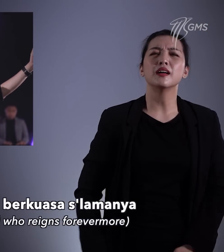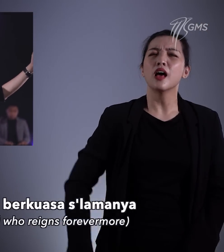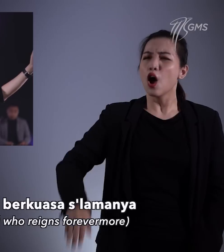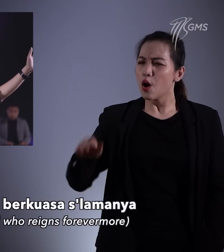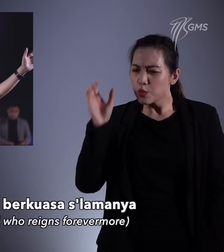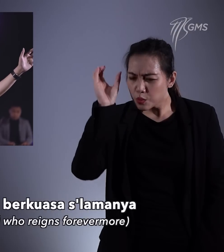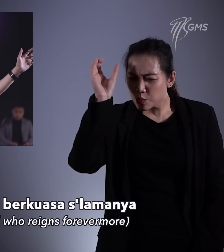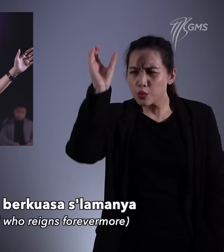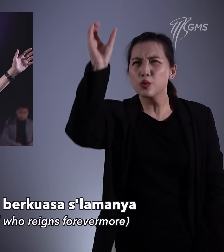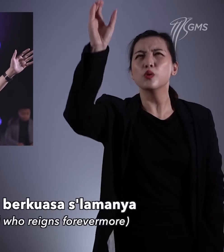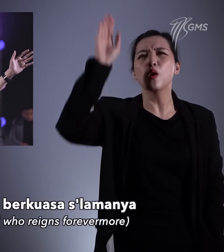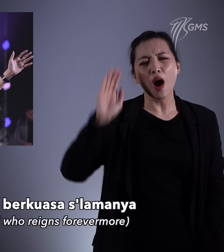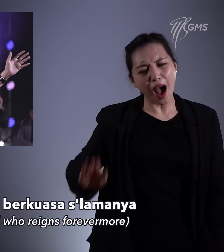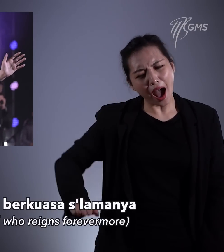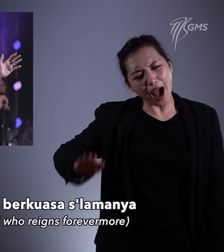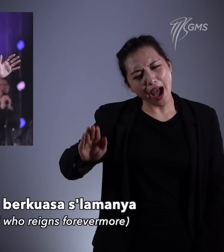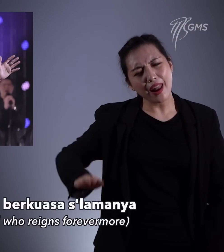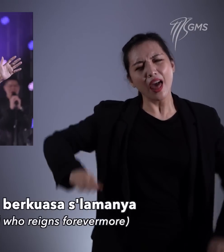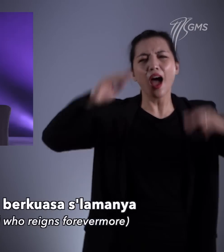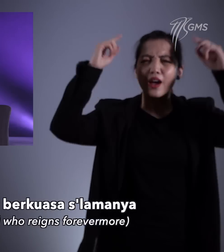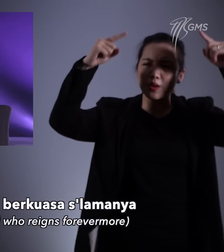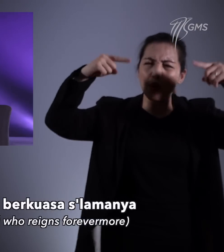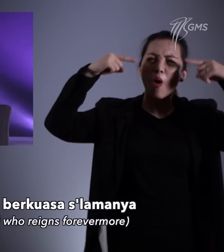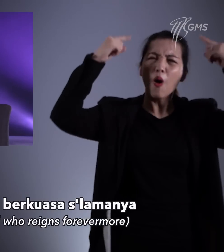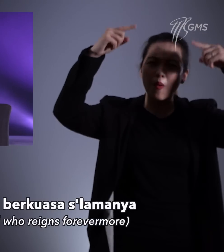bagi anak domba,